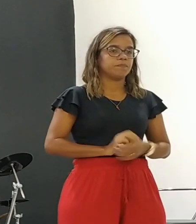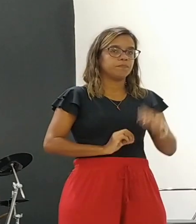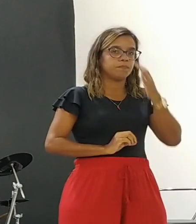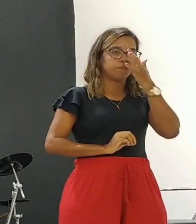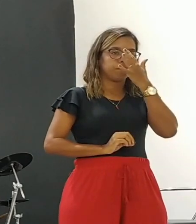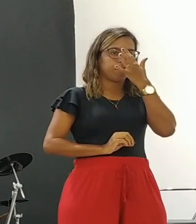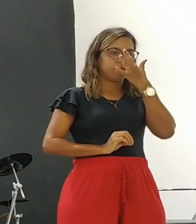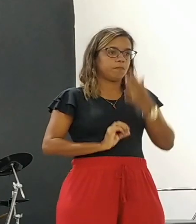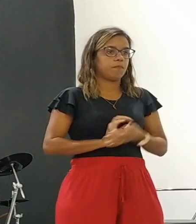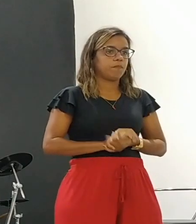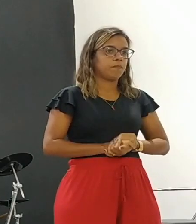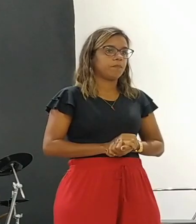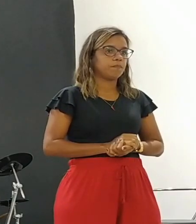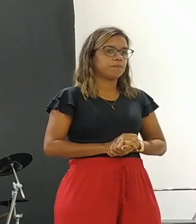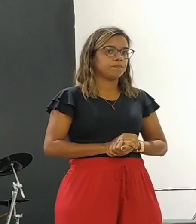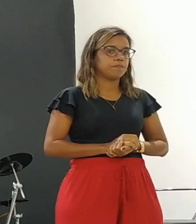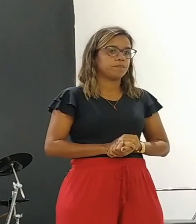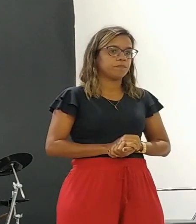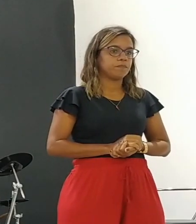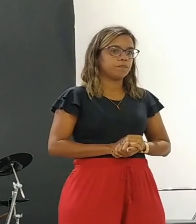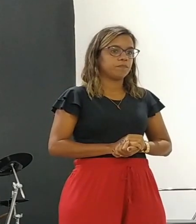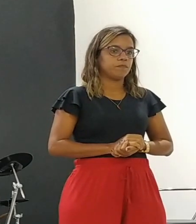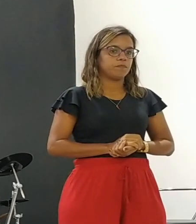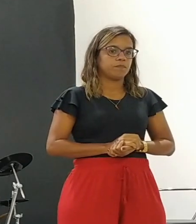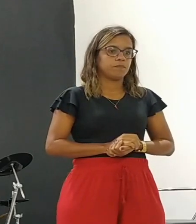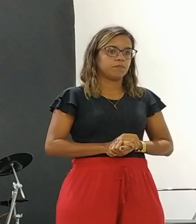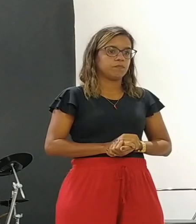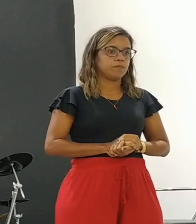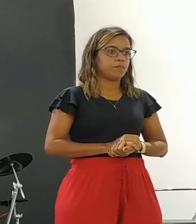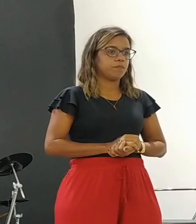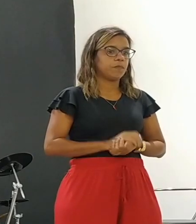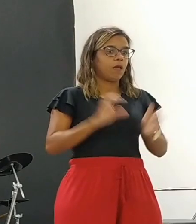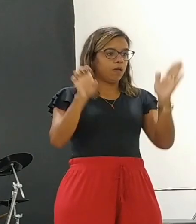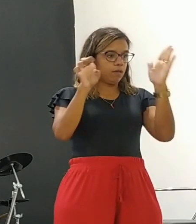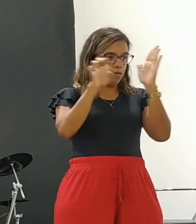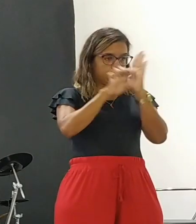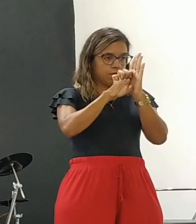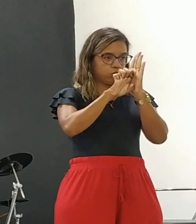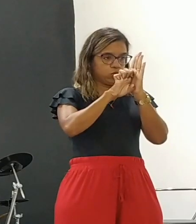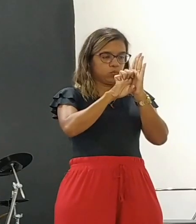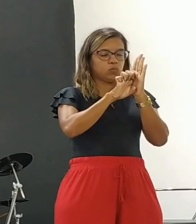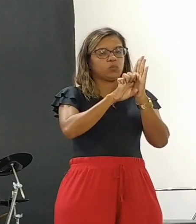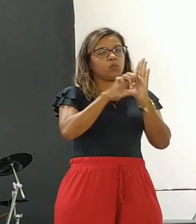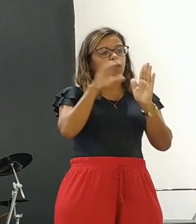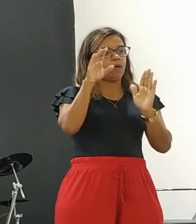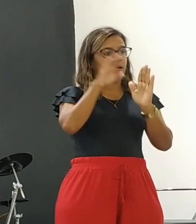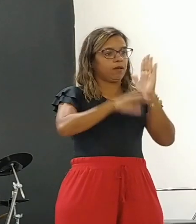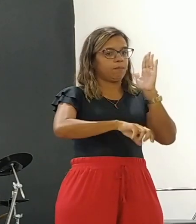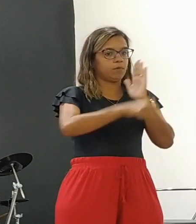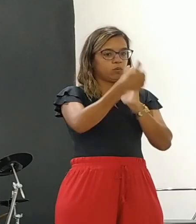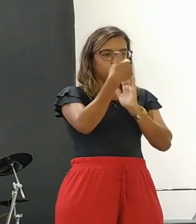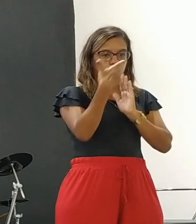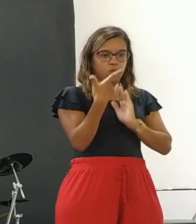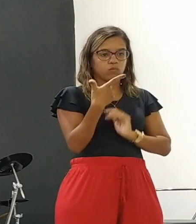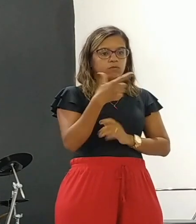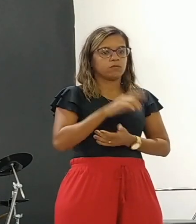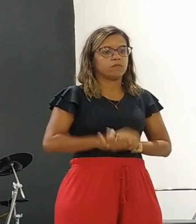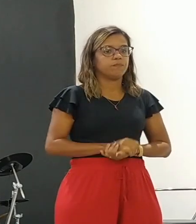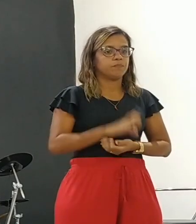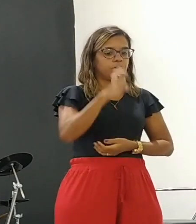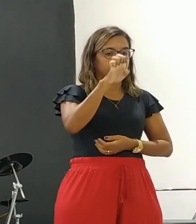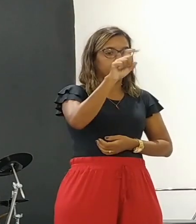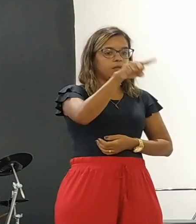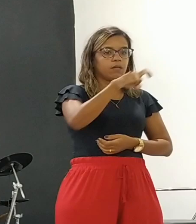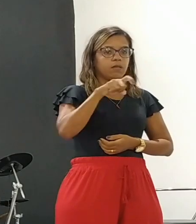eu quero abrir com você lá em Êxodo capítulo 12, nós vamos estudar ali um pouquinho da primeira Páscoa e ver